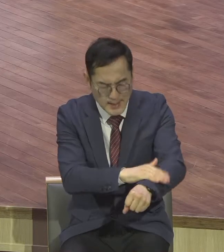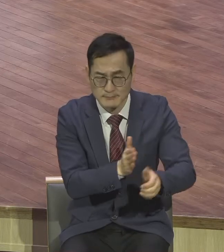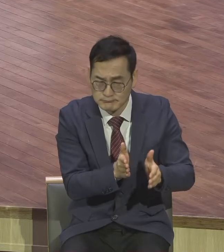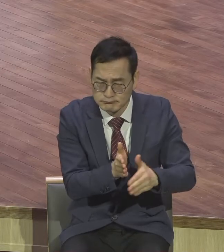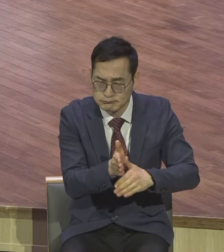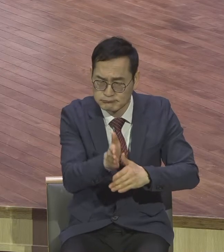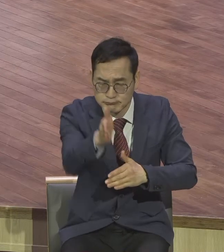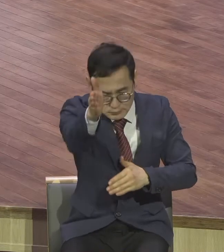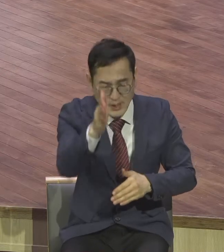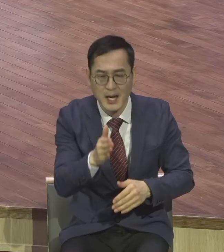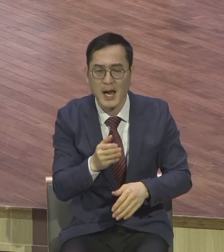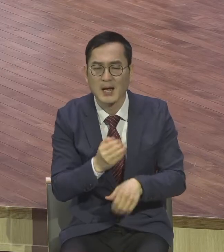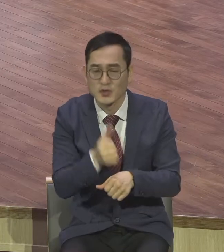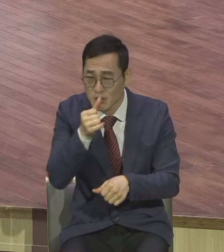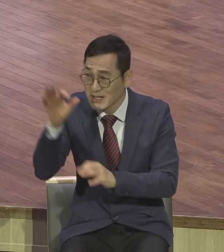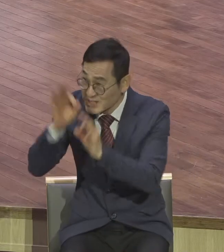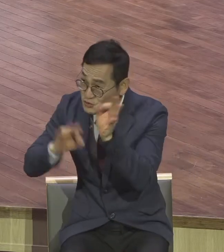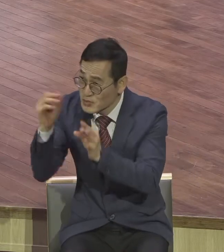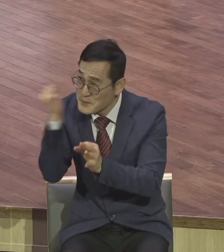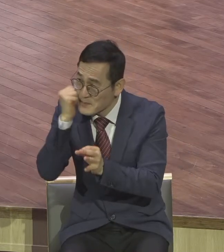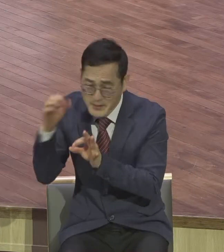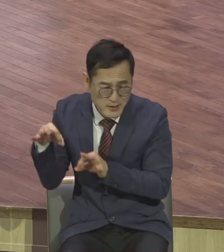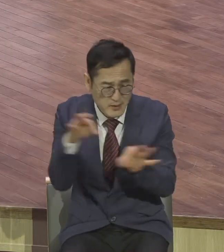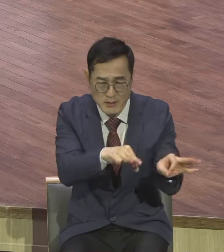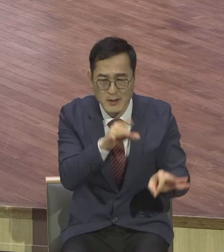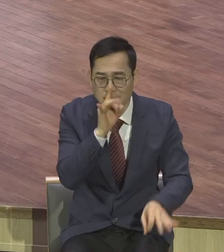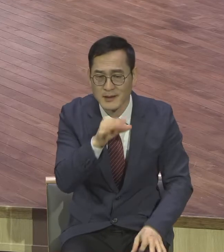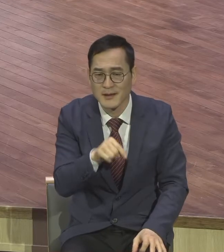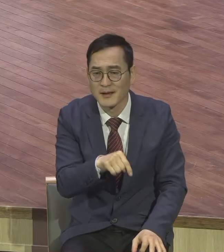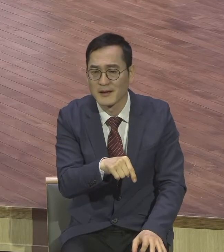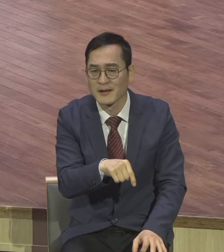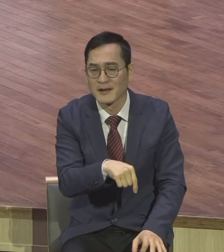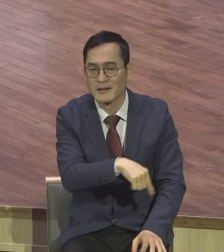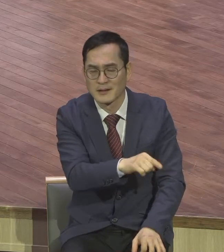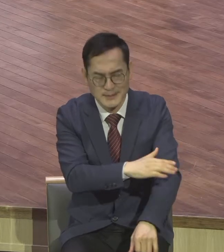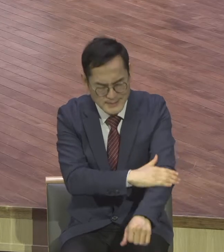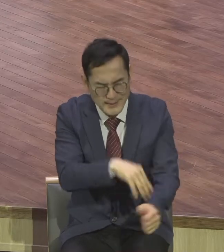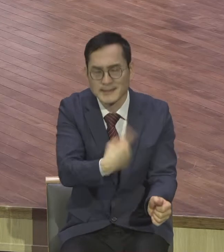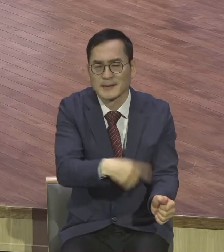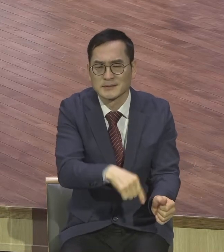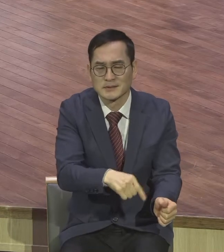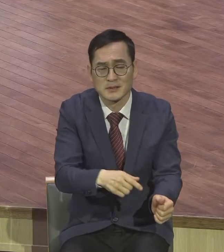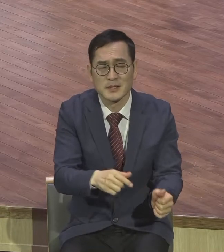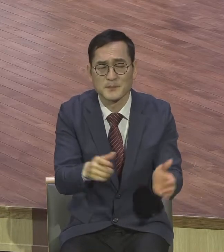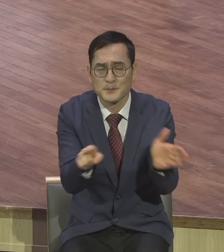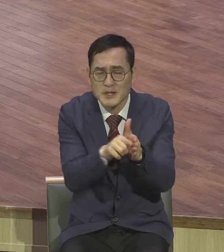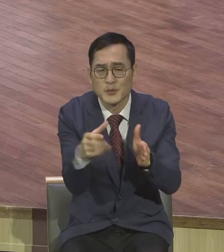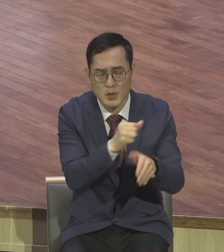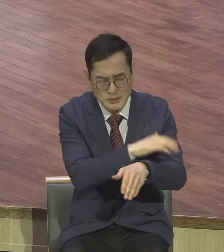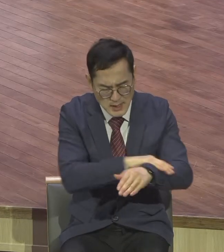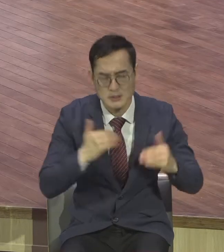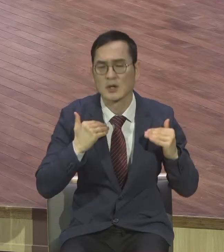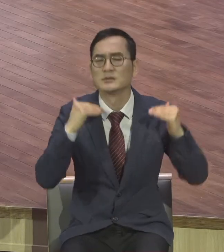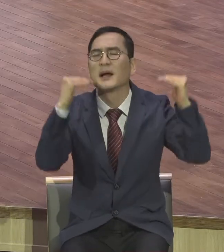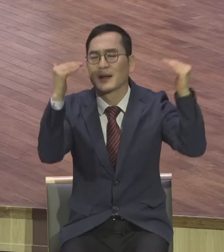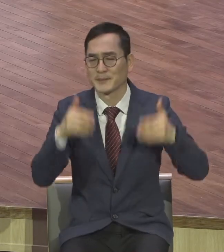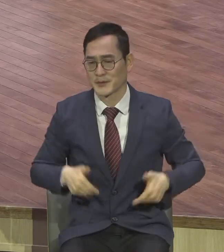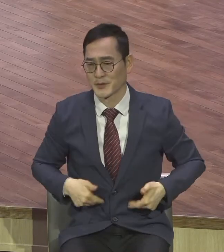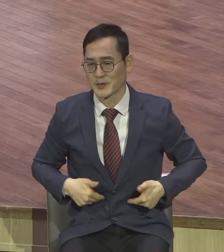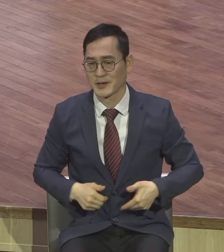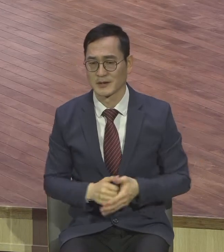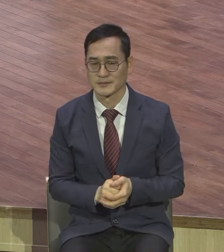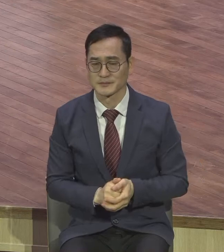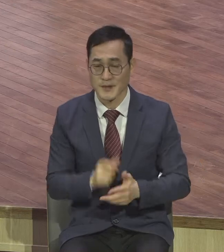가도록 그래야 이 세계를 살릴 스미세이기 때문에 지난 금요일날 말씀드렸습니다. 언약이